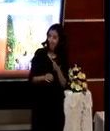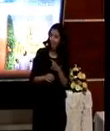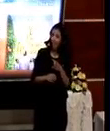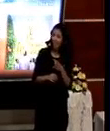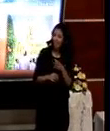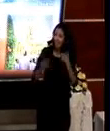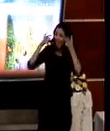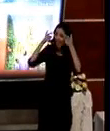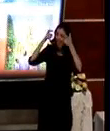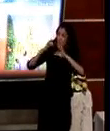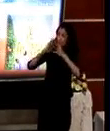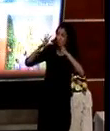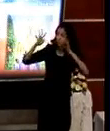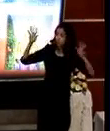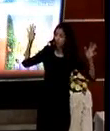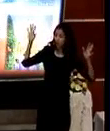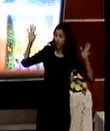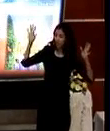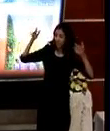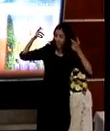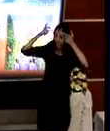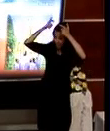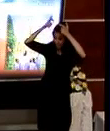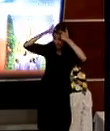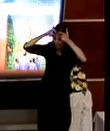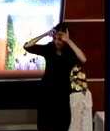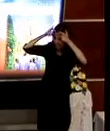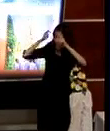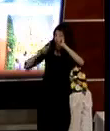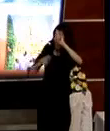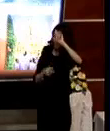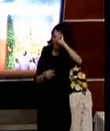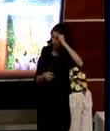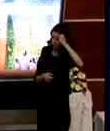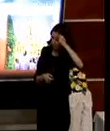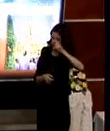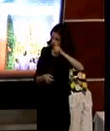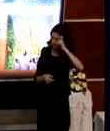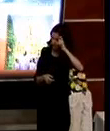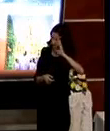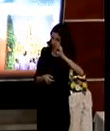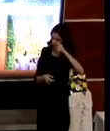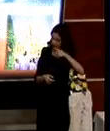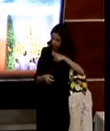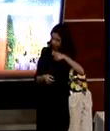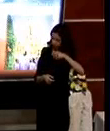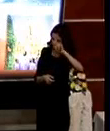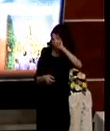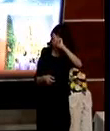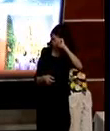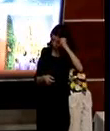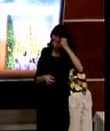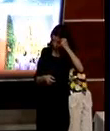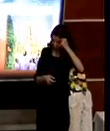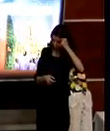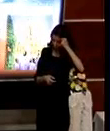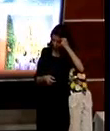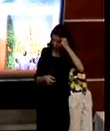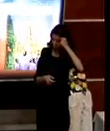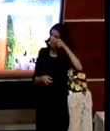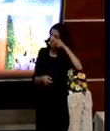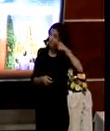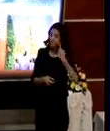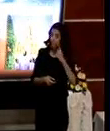el rey de la selva es el león. Pero he aprendido, leyendo, no lo